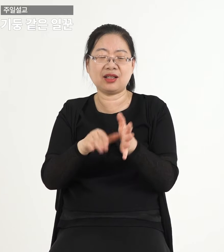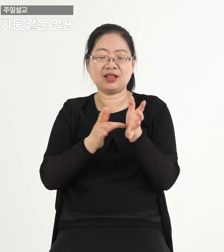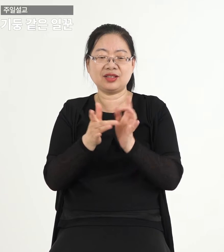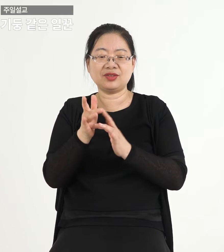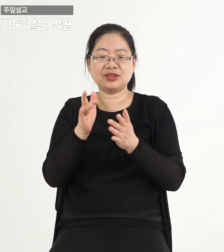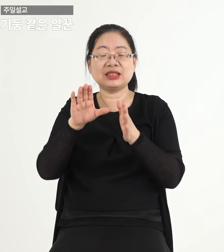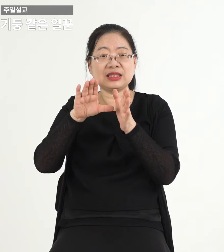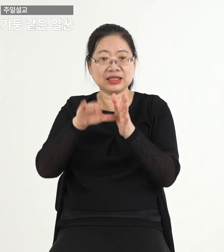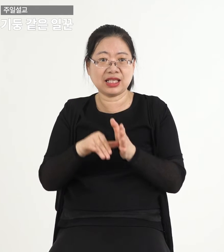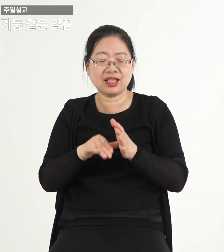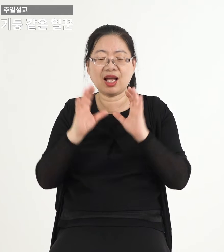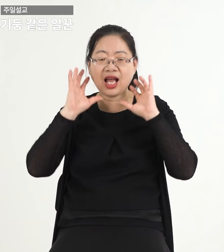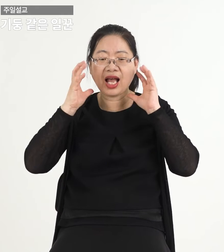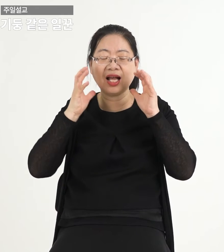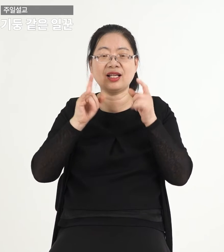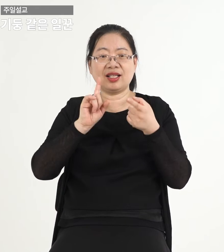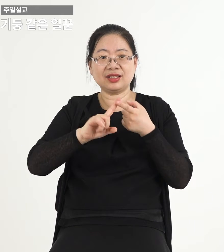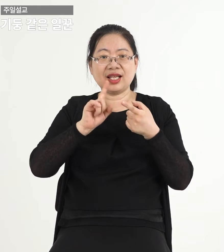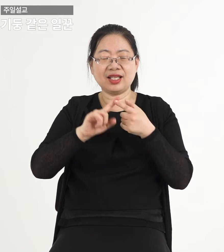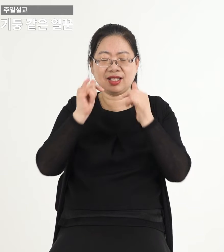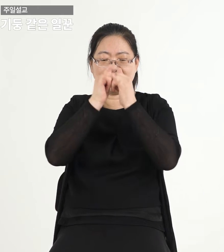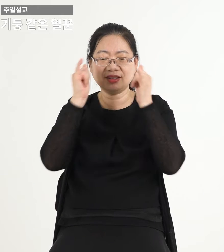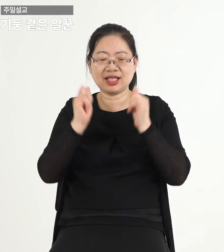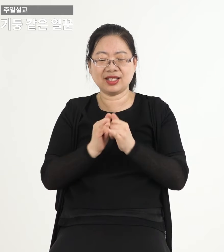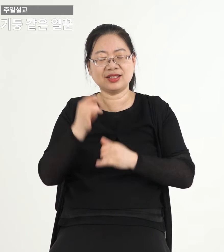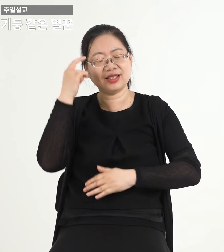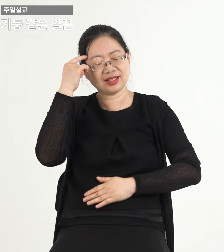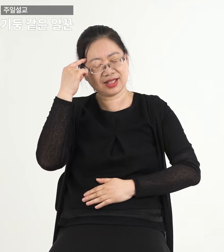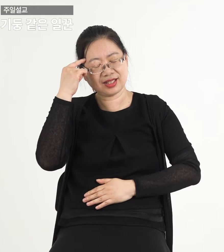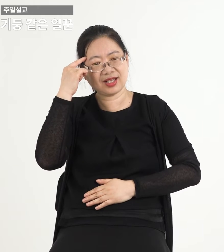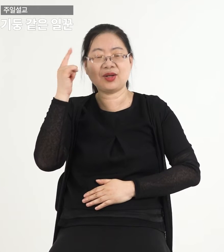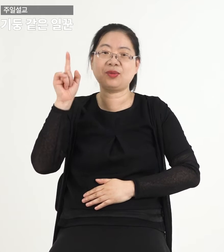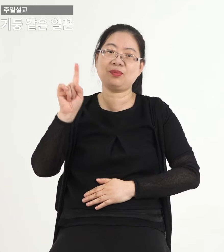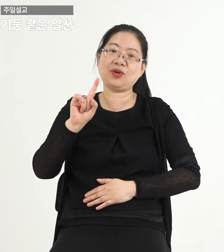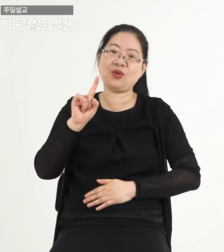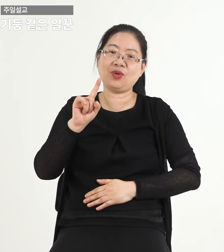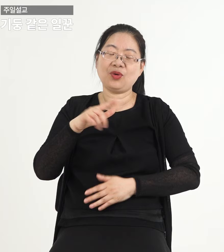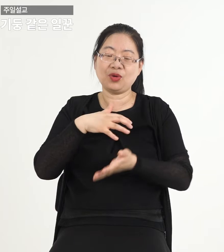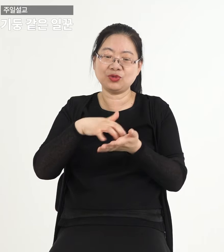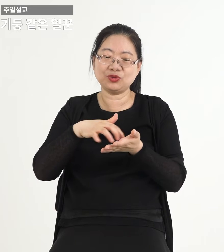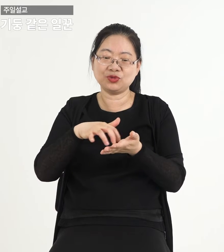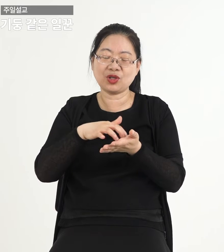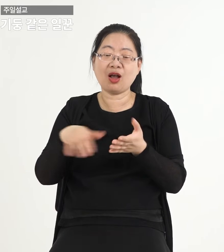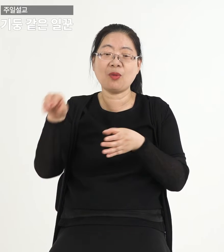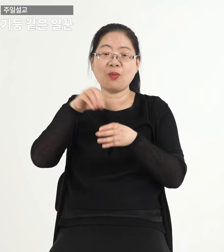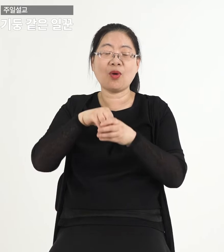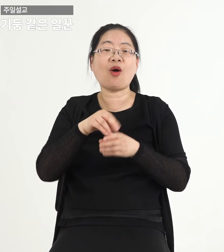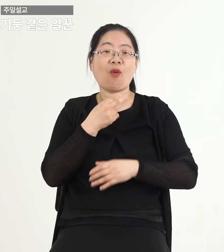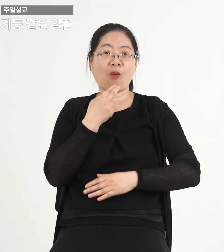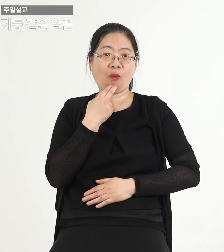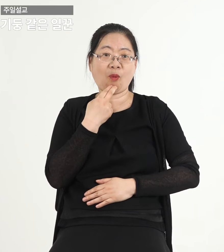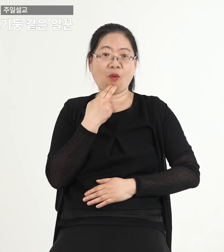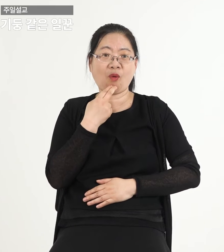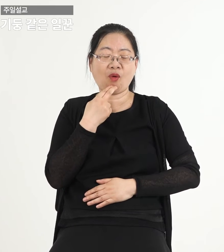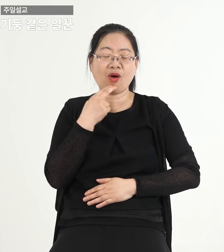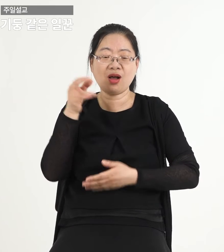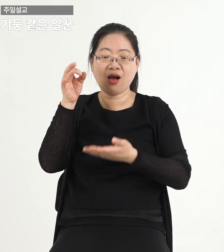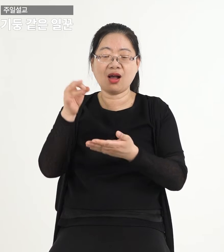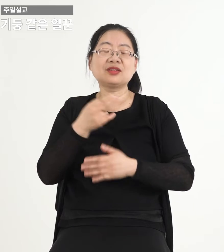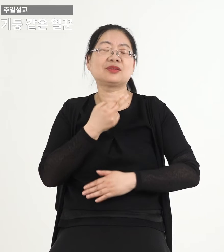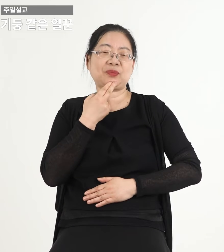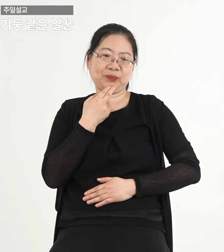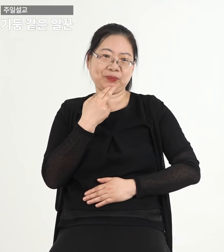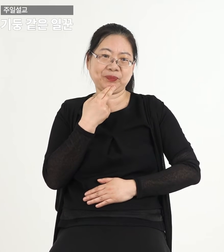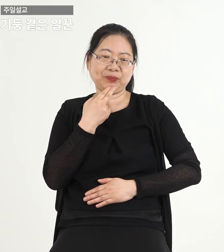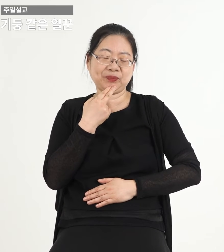예수님 시대의 어린아이에 대한 사회적 통념은 숫자에도 치지 않을 정도로 무가치한